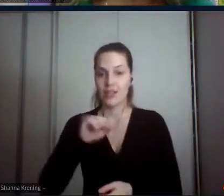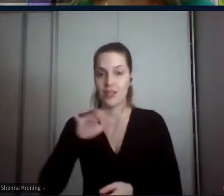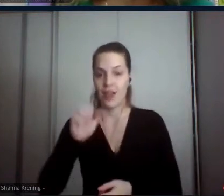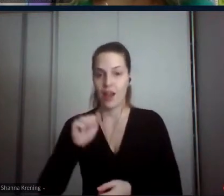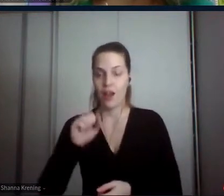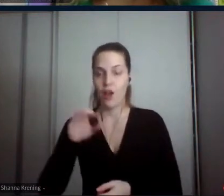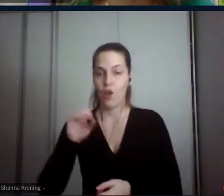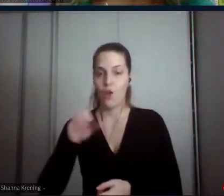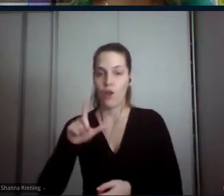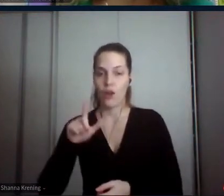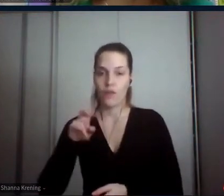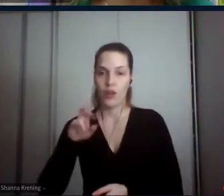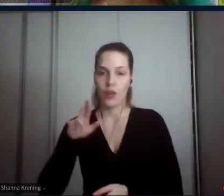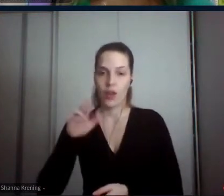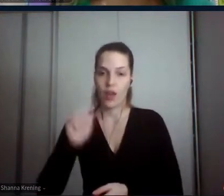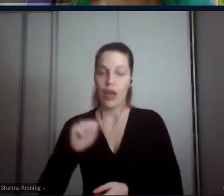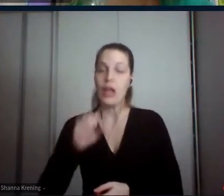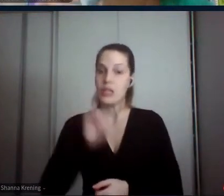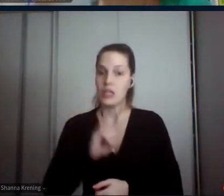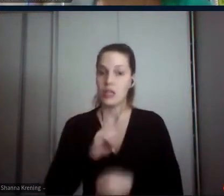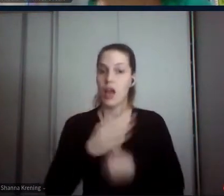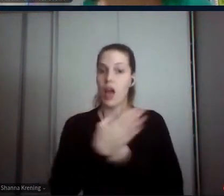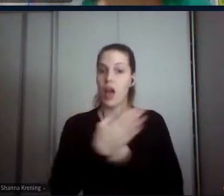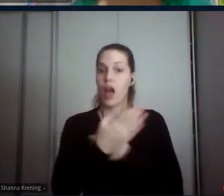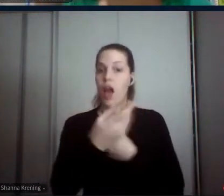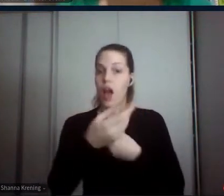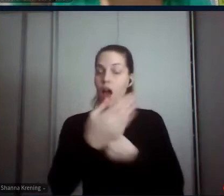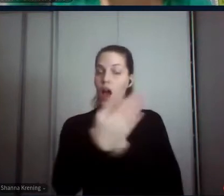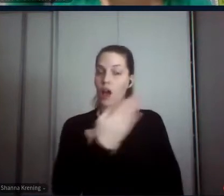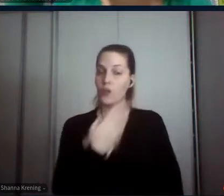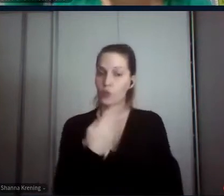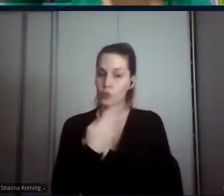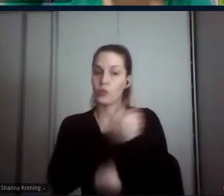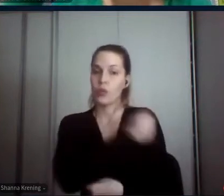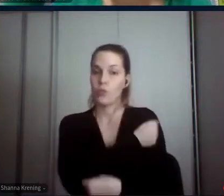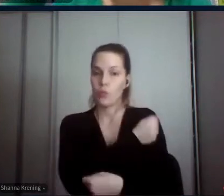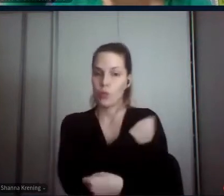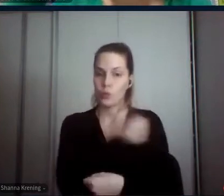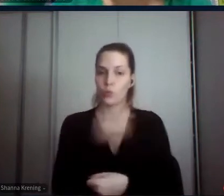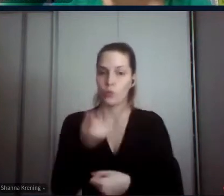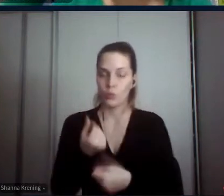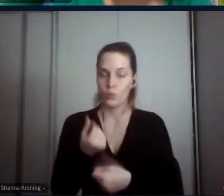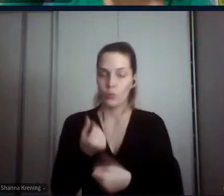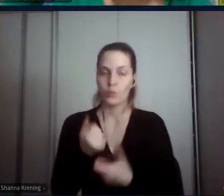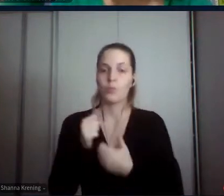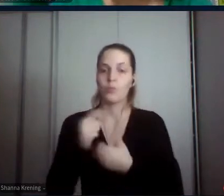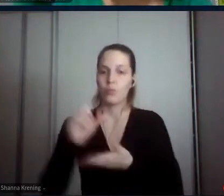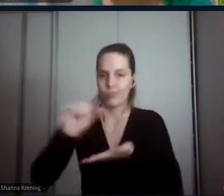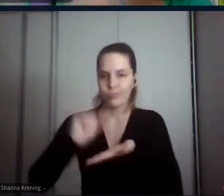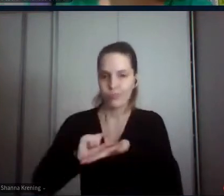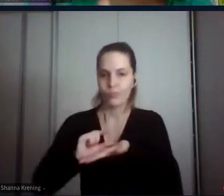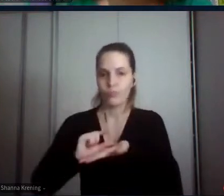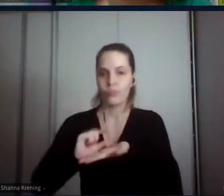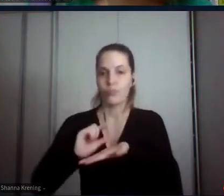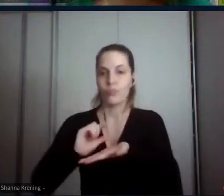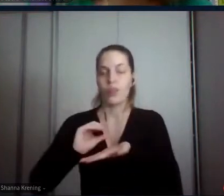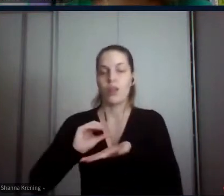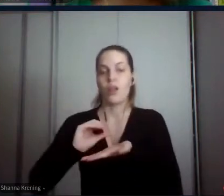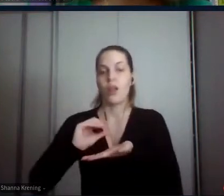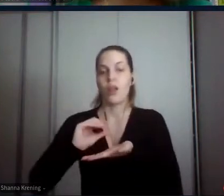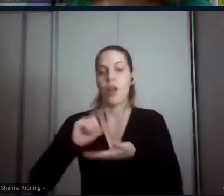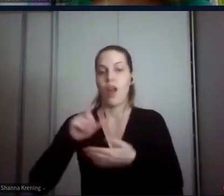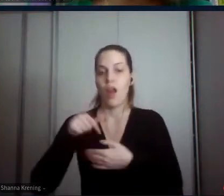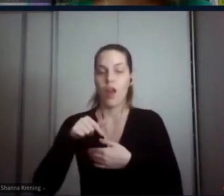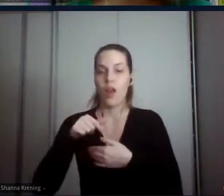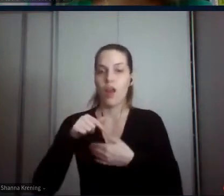educação à distância? Sim, na verdade, ele não poderá trancar a sua matrícula. Essa é que é a resposta para ti, Jéssica, tá? Tu não